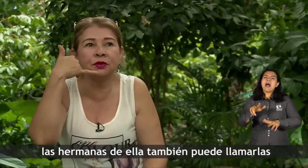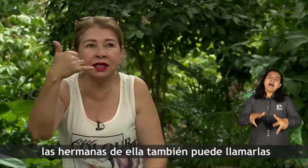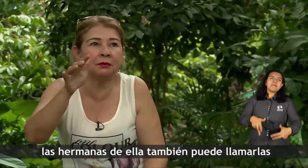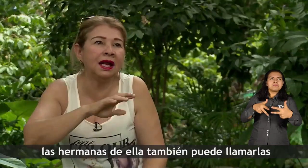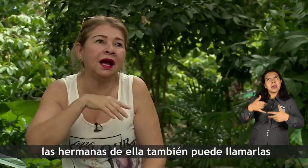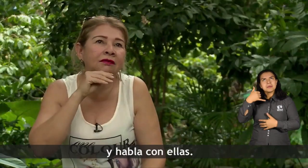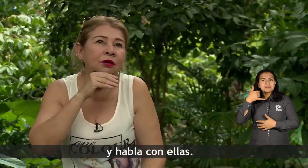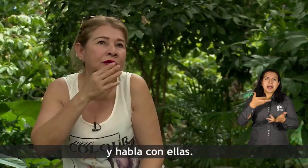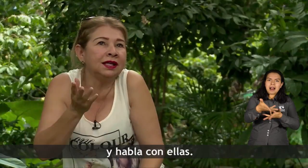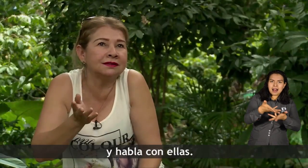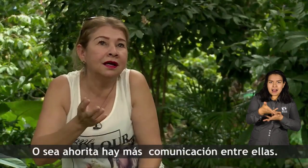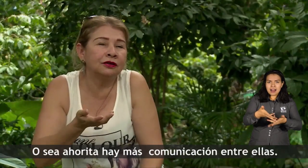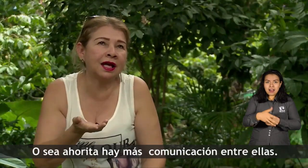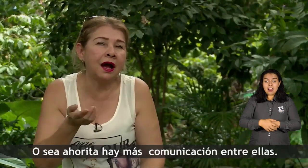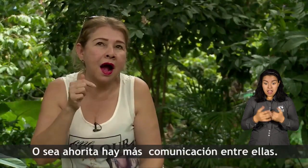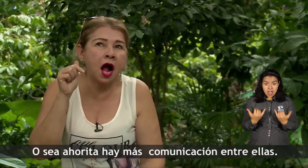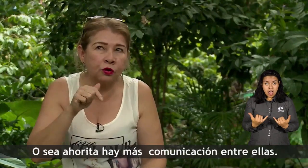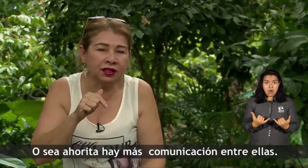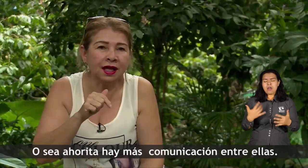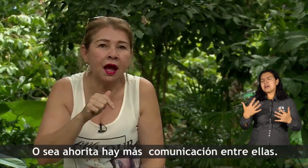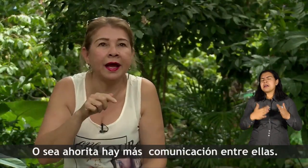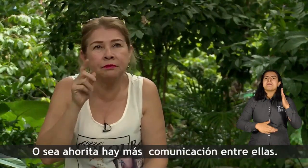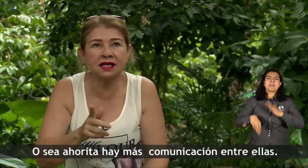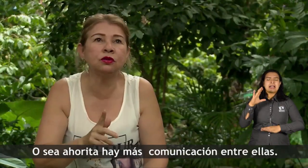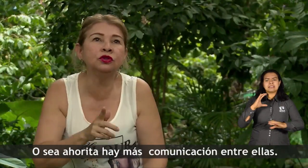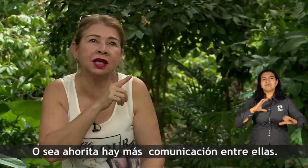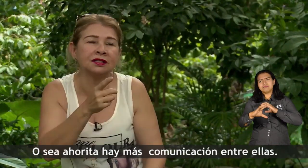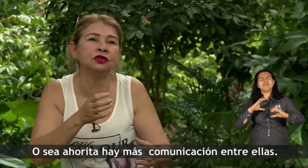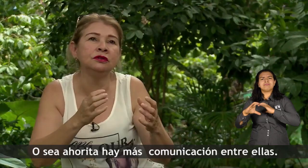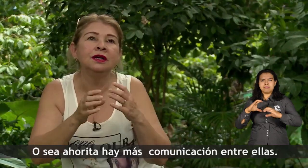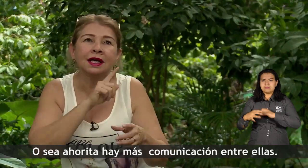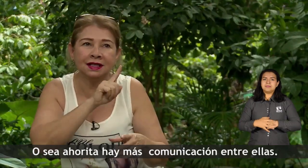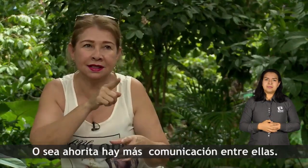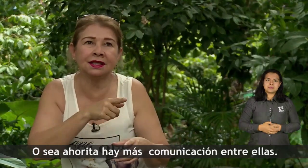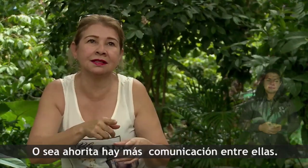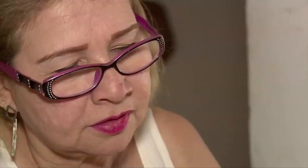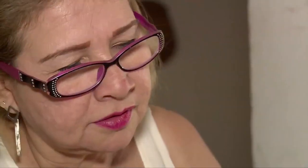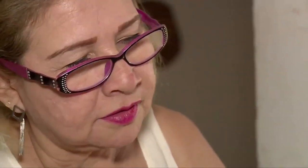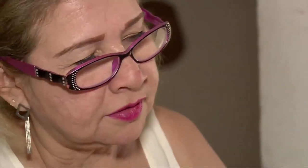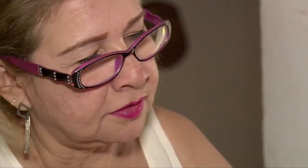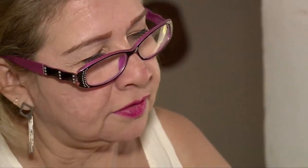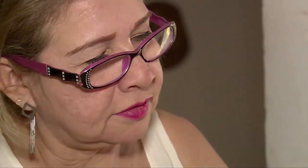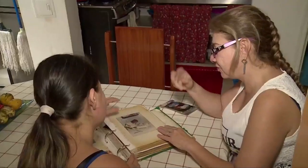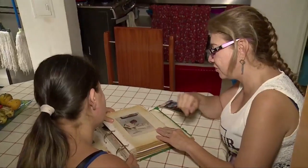también puede llamarlas, habla con ellas. O sea, ahorita hay más comunicación entre ellas.